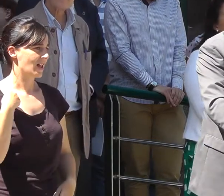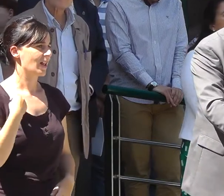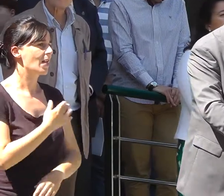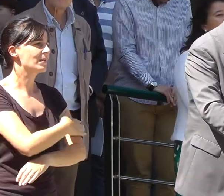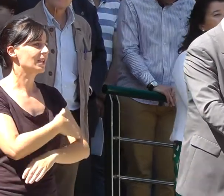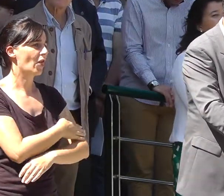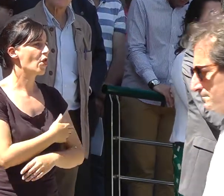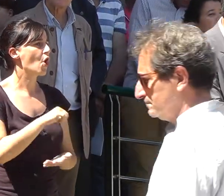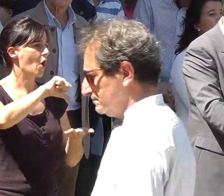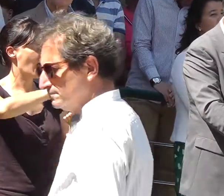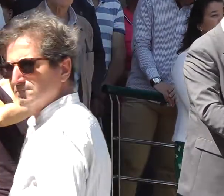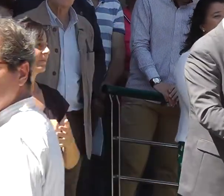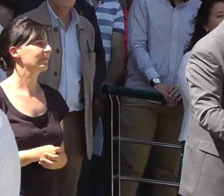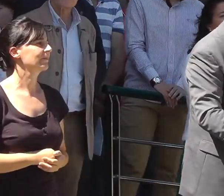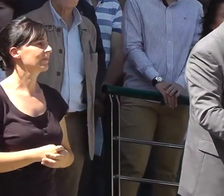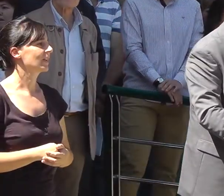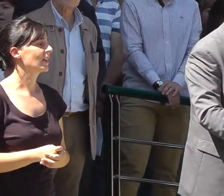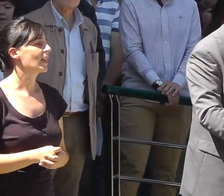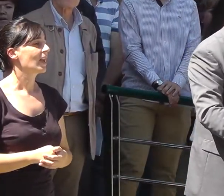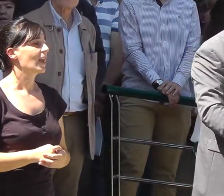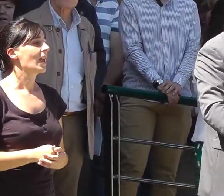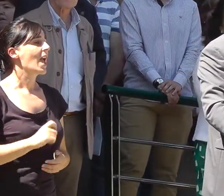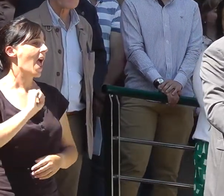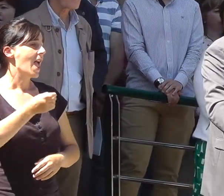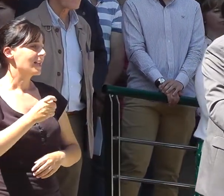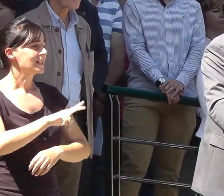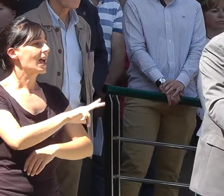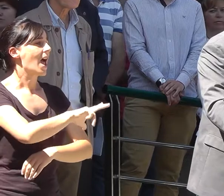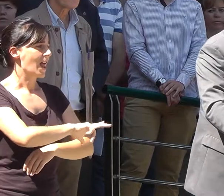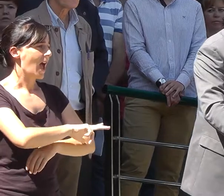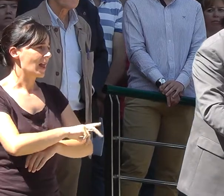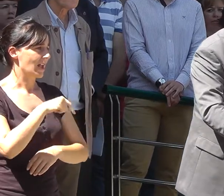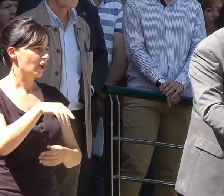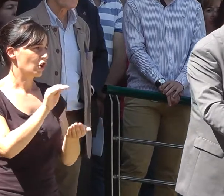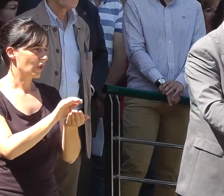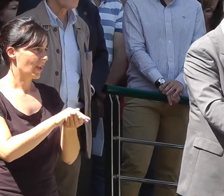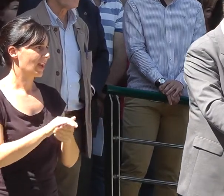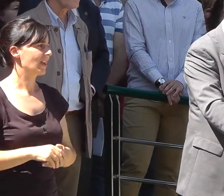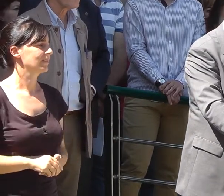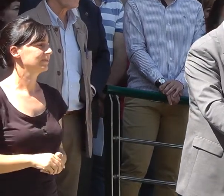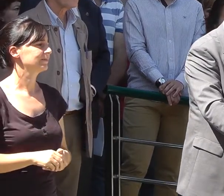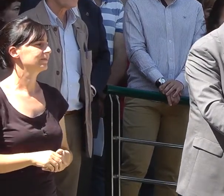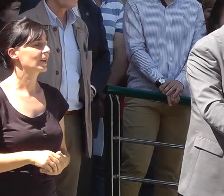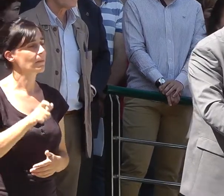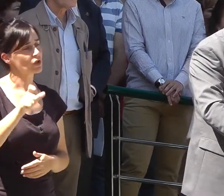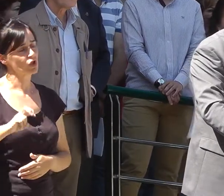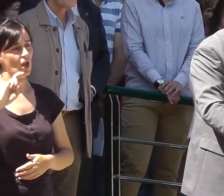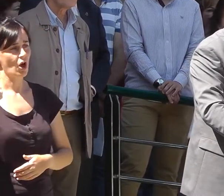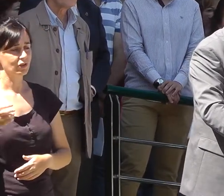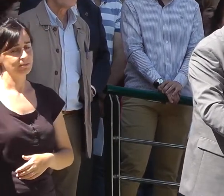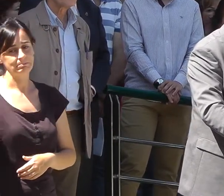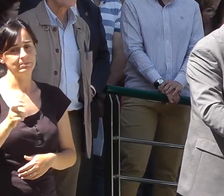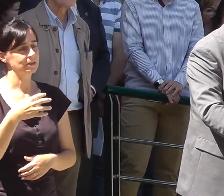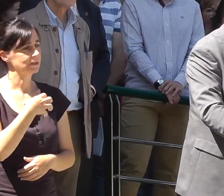Tapias, ex alcalde de Redondela, Amado Ricón, hoxe disculpa tamén a súa ausencia don Xaime Rei, por